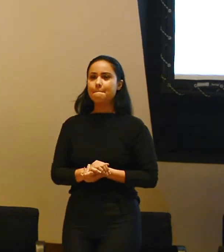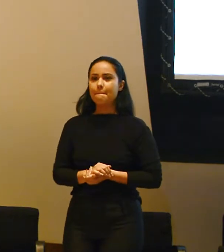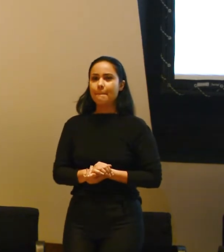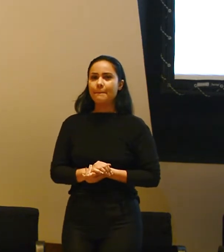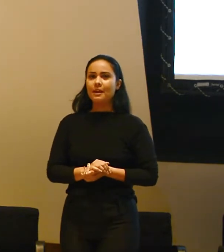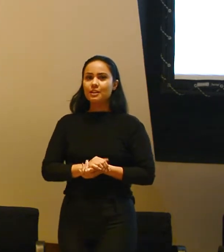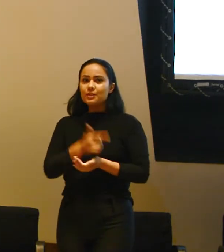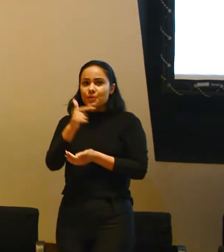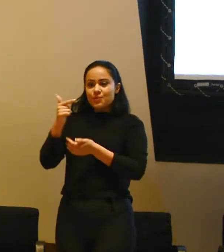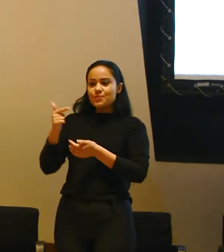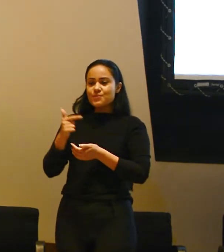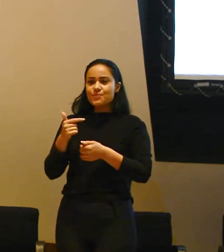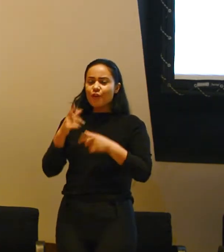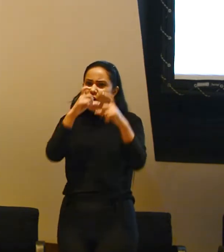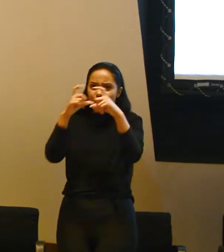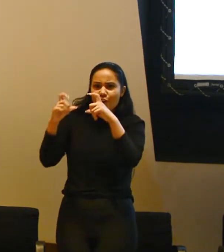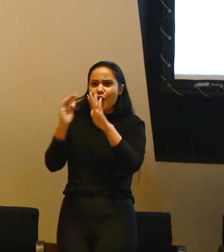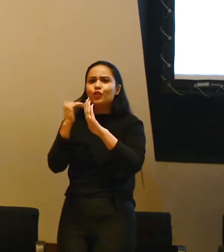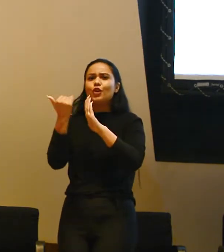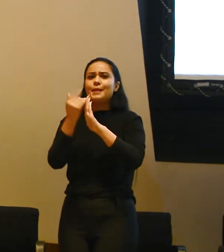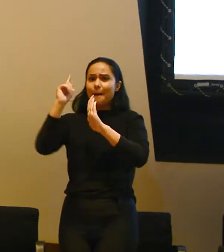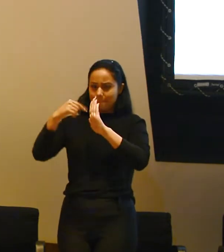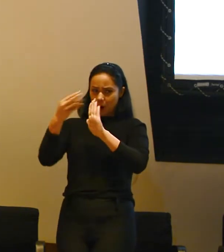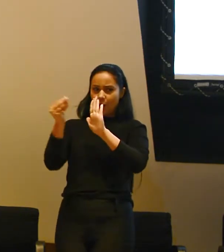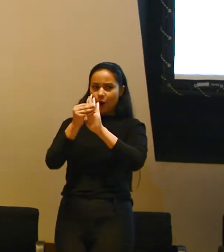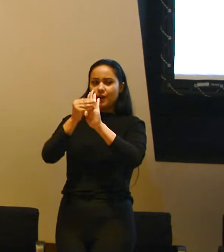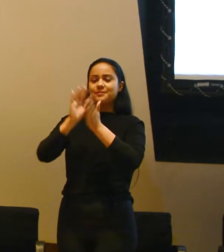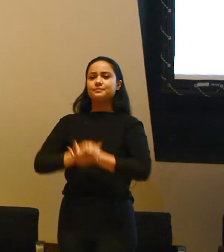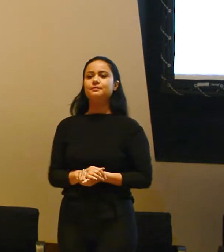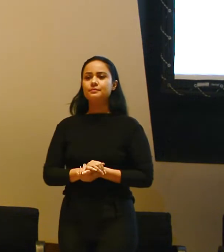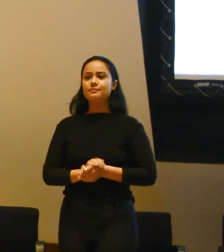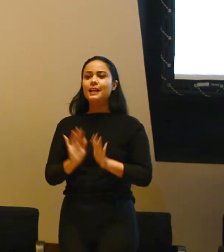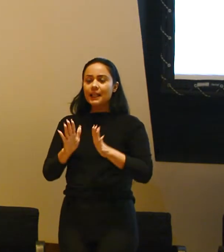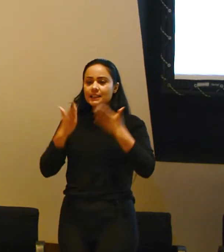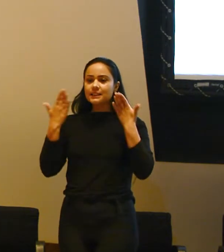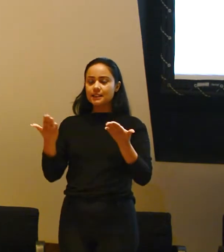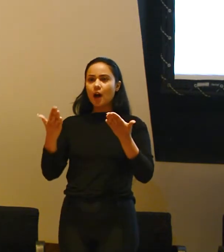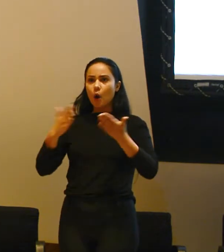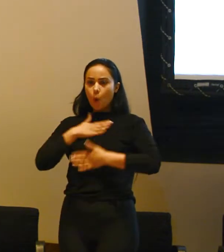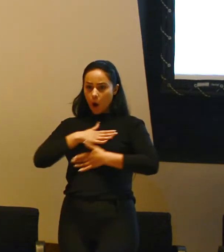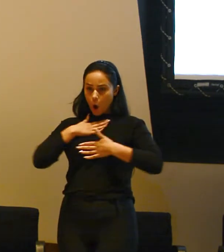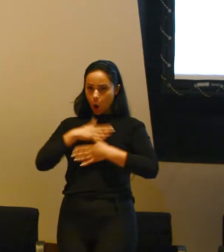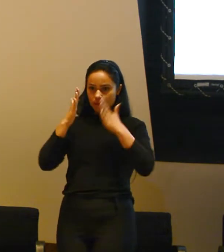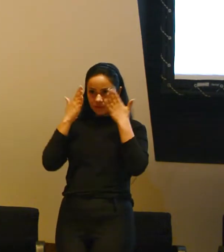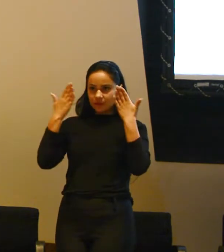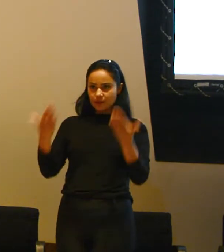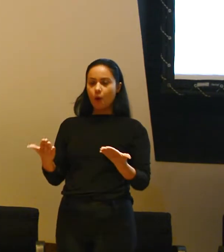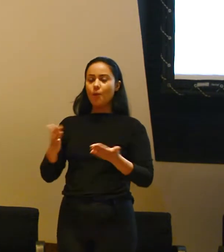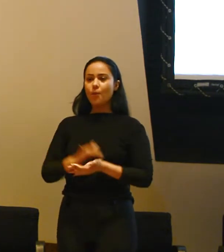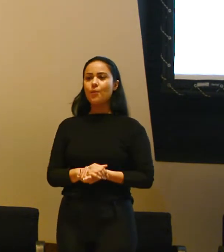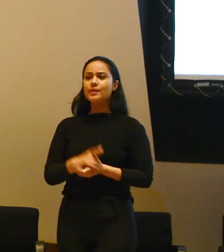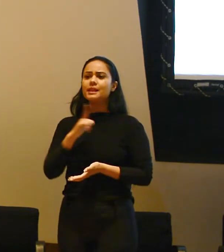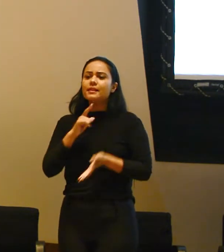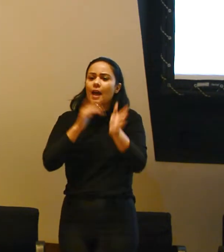Não tive com todos. Da próxima eu coloco. Então, assim, é uma honra, então, né,